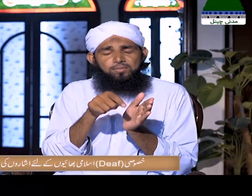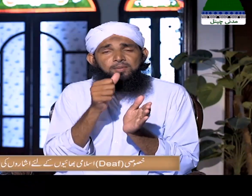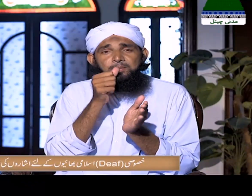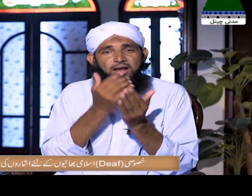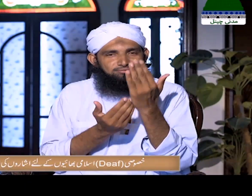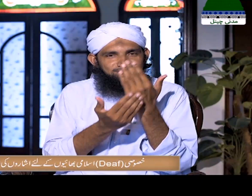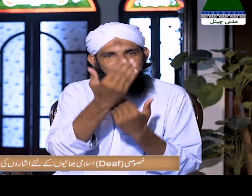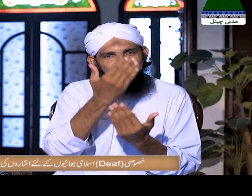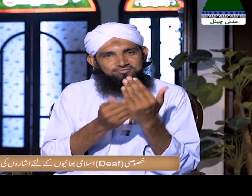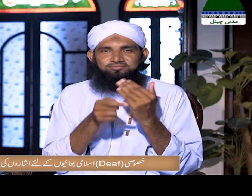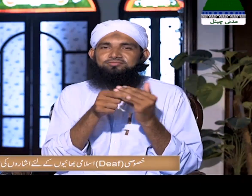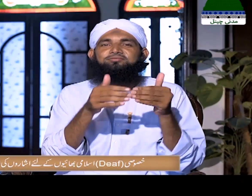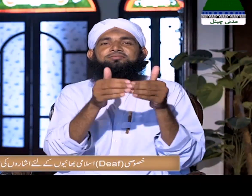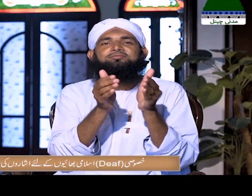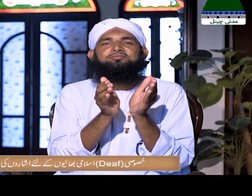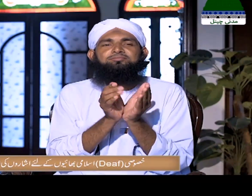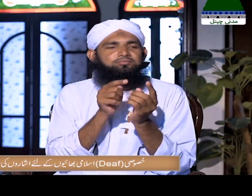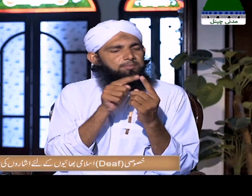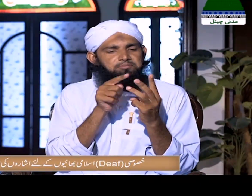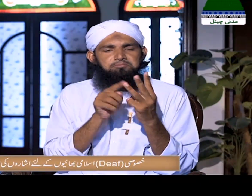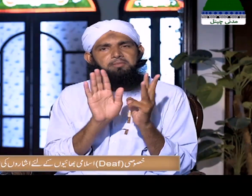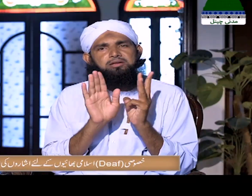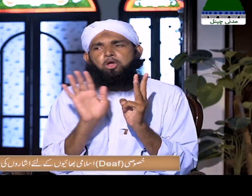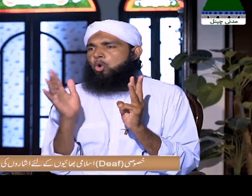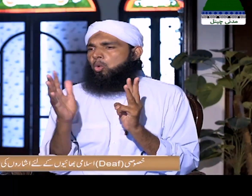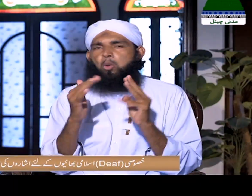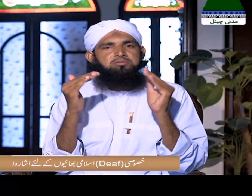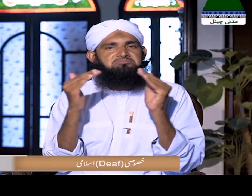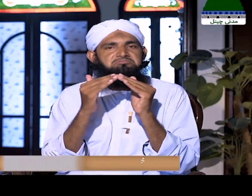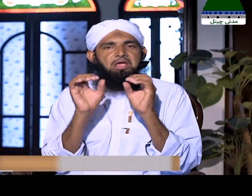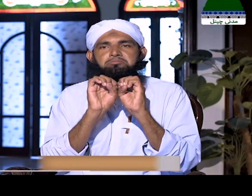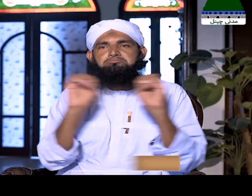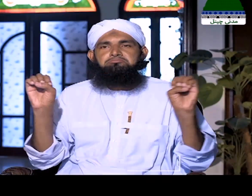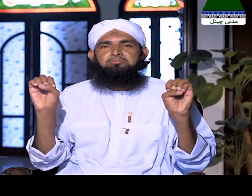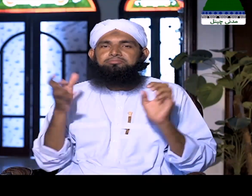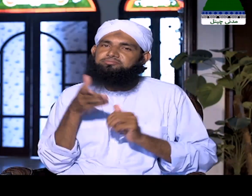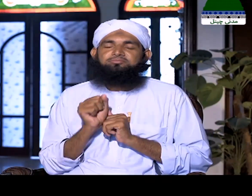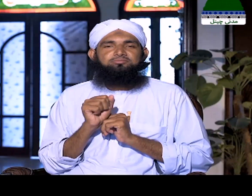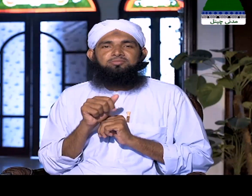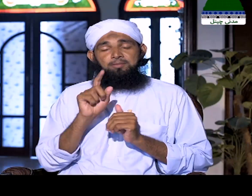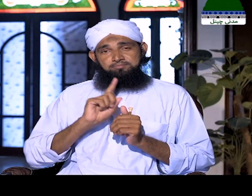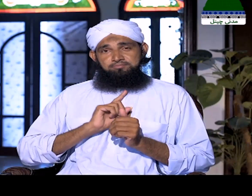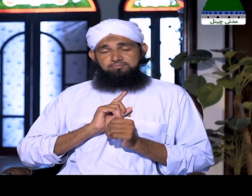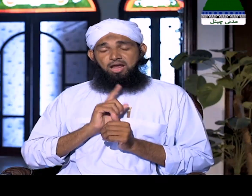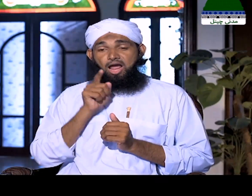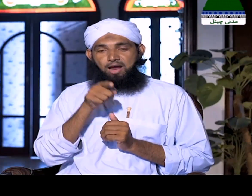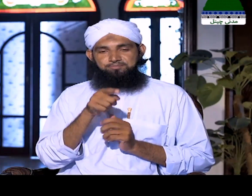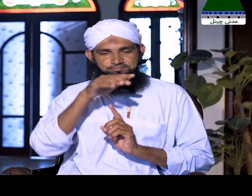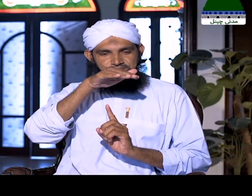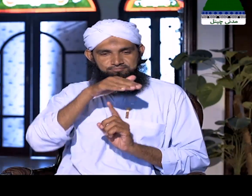کیا کرتے تھے۔ ان اشیاء کے علاوہ گھر میں اور کوئی چیز نہ تھی۔ میں آپ رحمۃ اللہ علیہ کے پاس بیٹھا ہوا تھا کہ